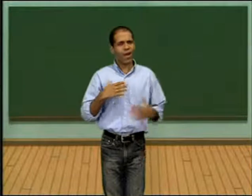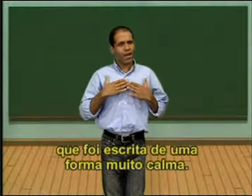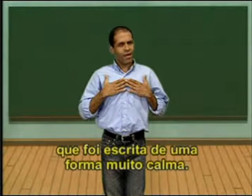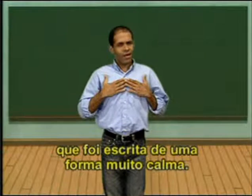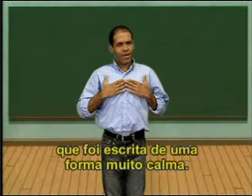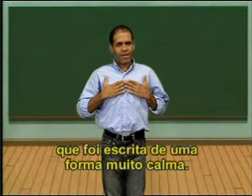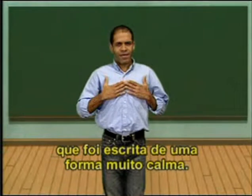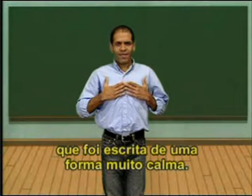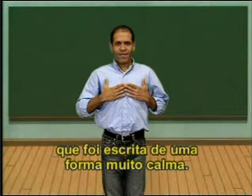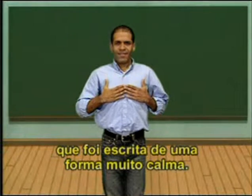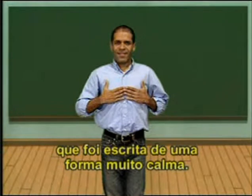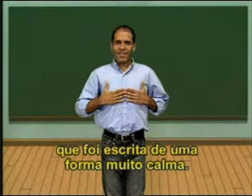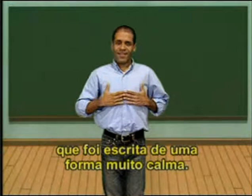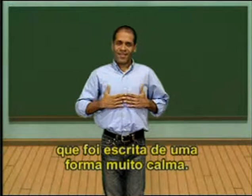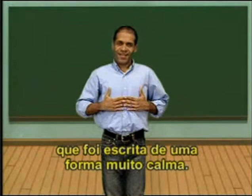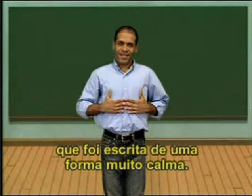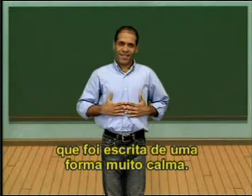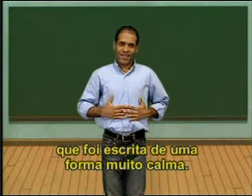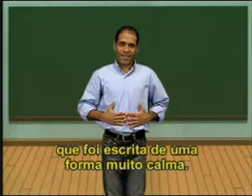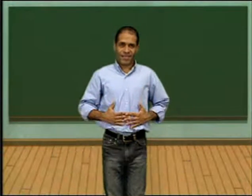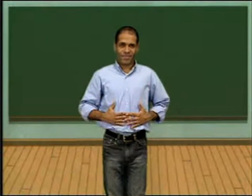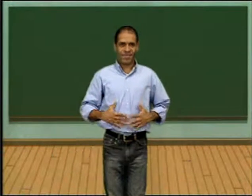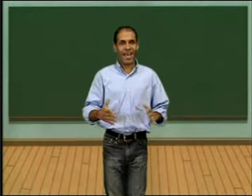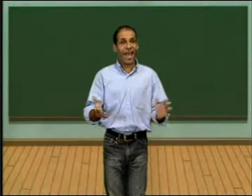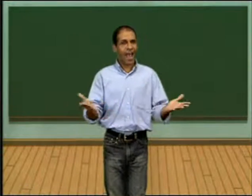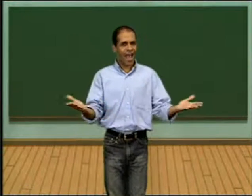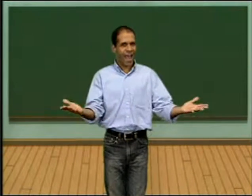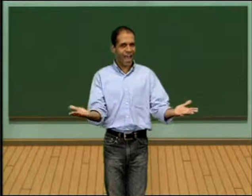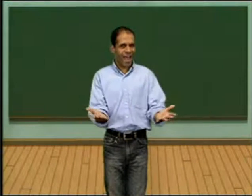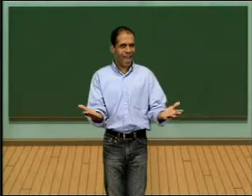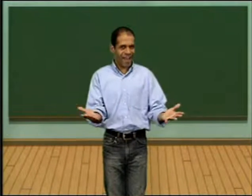que foi escrita de uma forma muito calma.